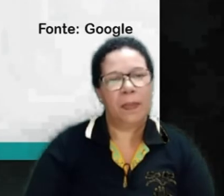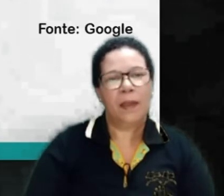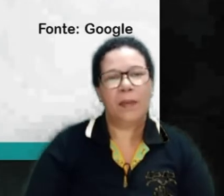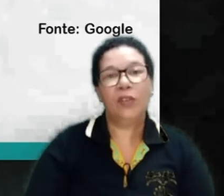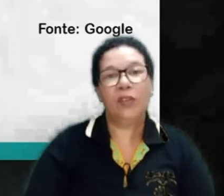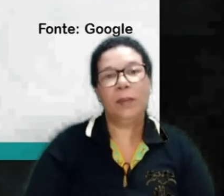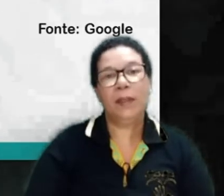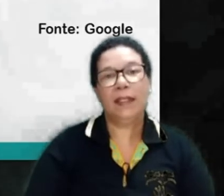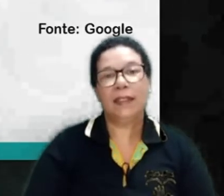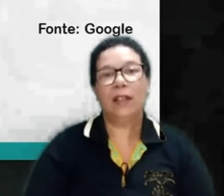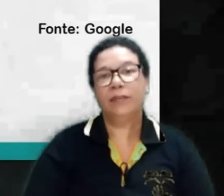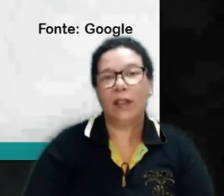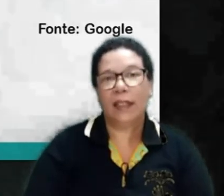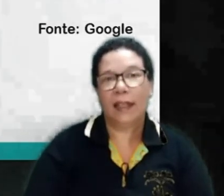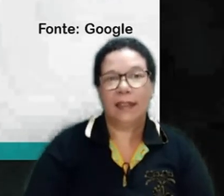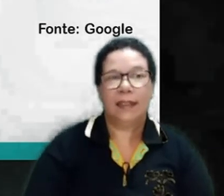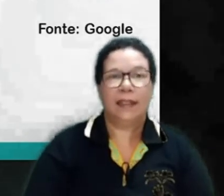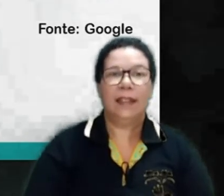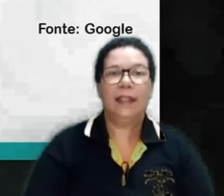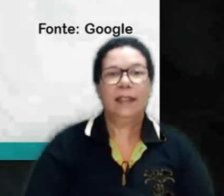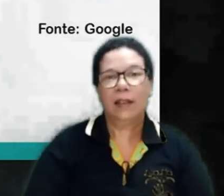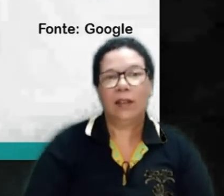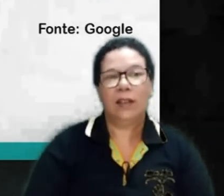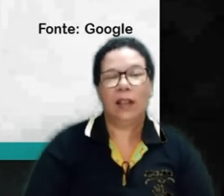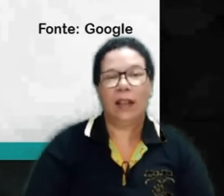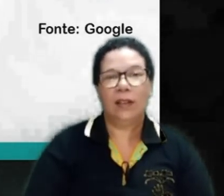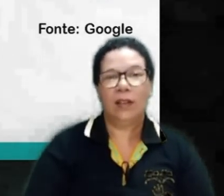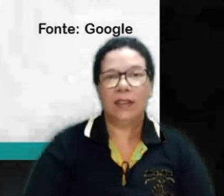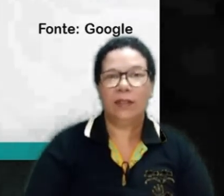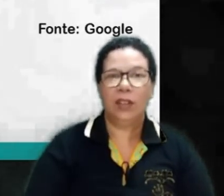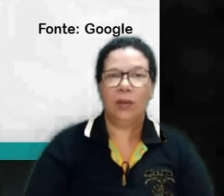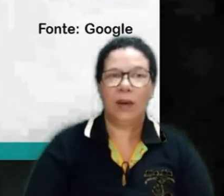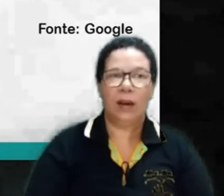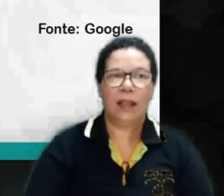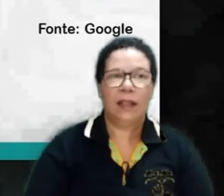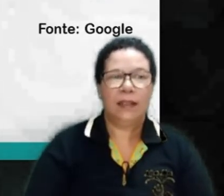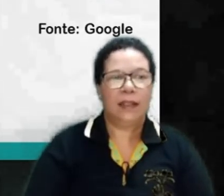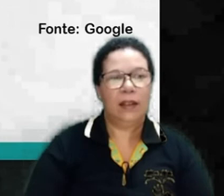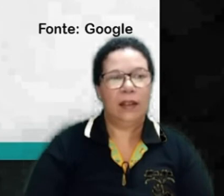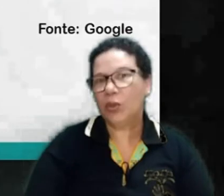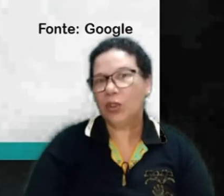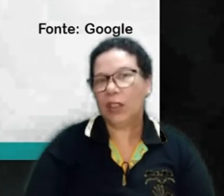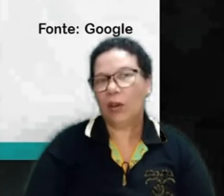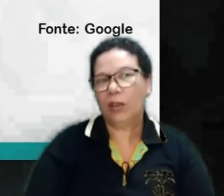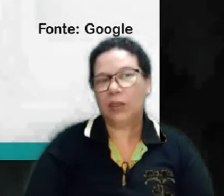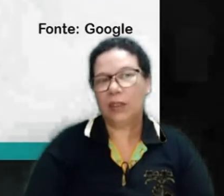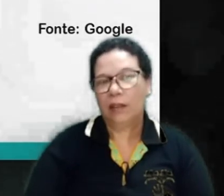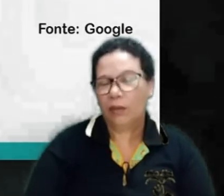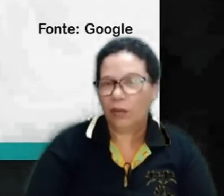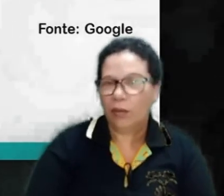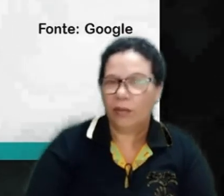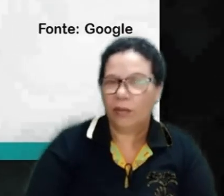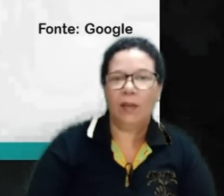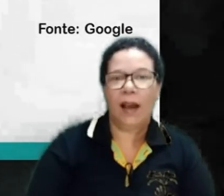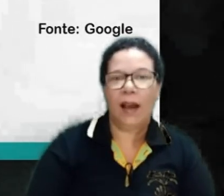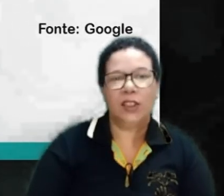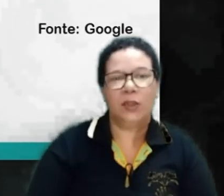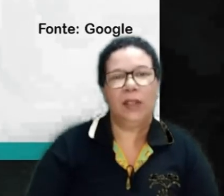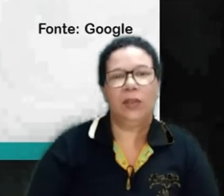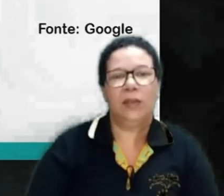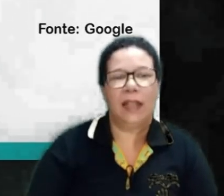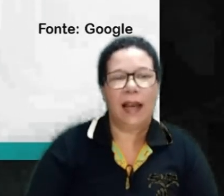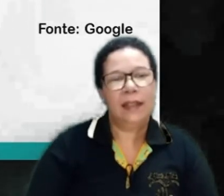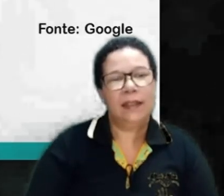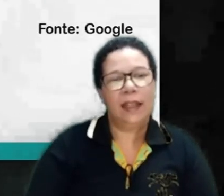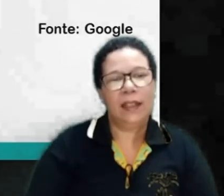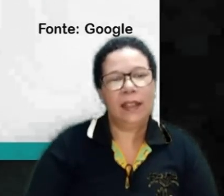a fundamentação teórica, né, da nossa videoaula, né, o que alguns teóricos falam a